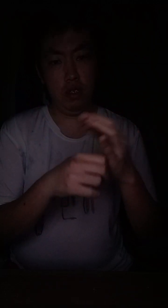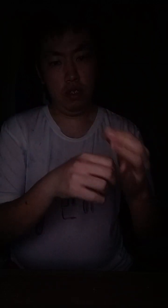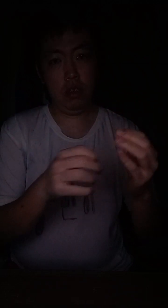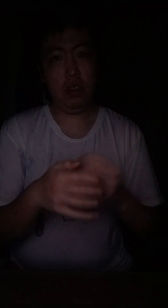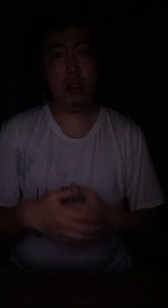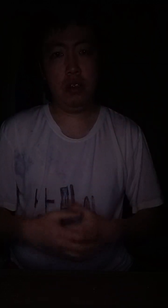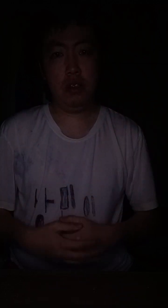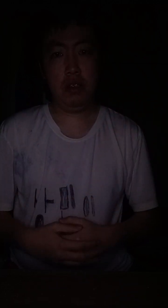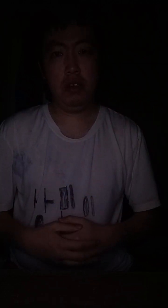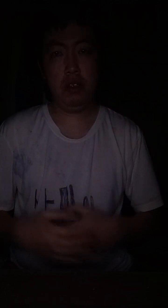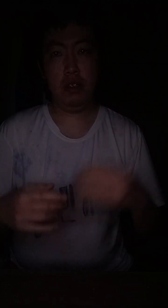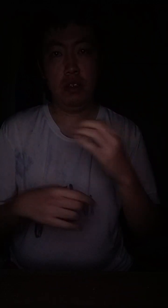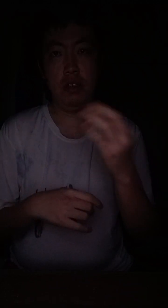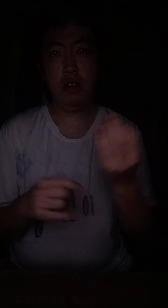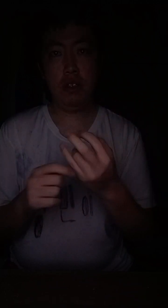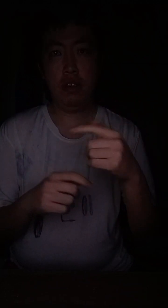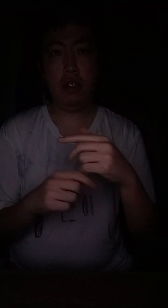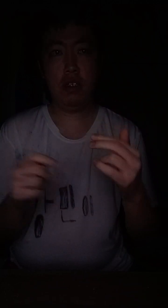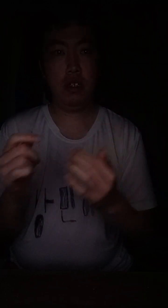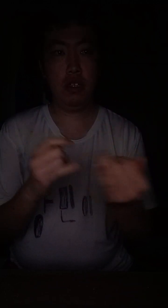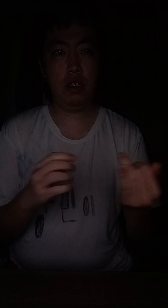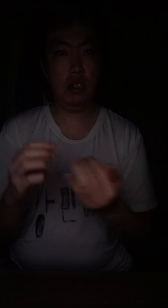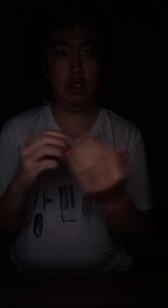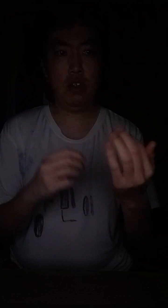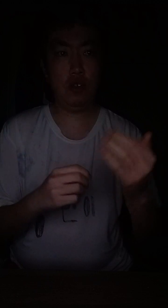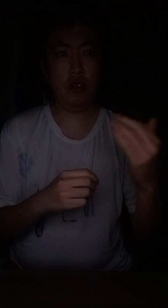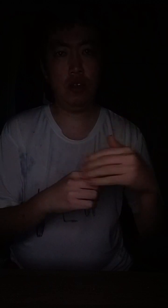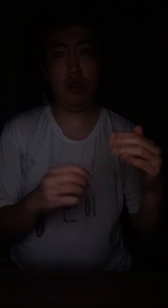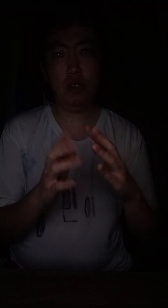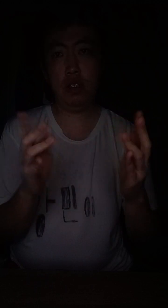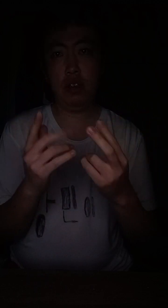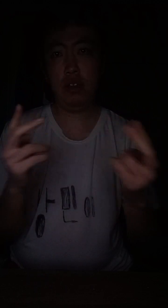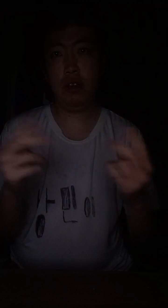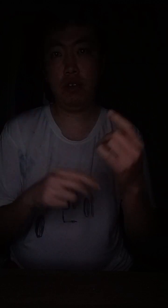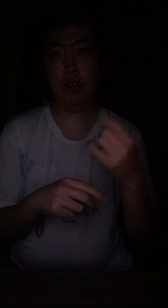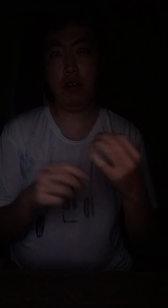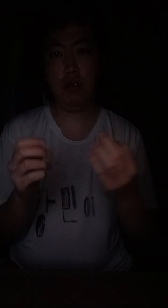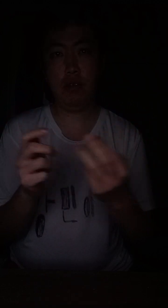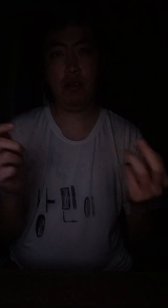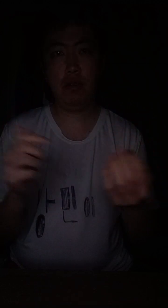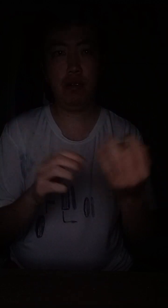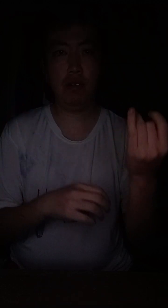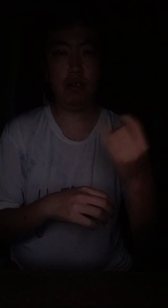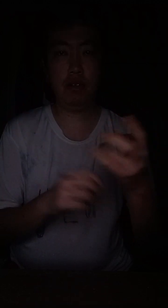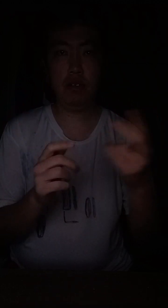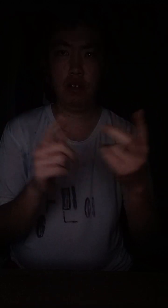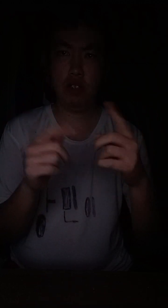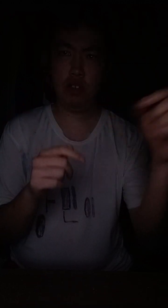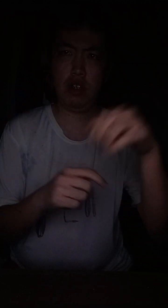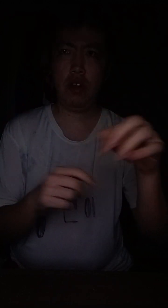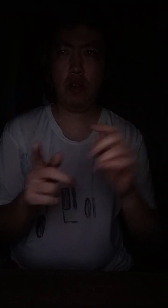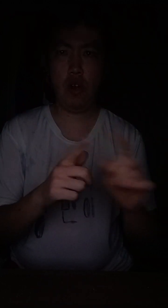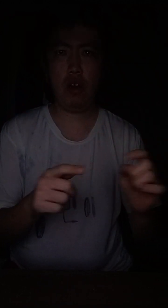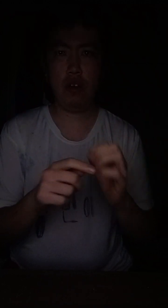보호구역입니다. 박장범 KBS 사장 후보자는 작년 3월과 6월 이곳에서 신호 위반과 과속으로 한